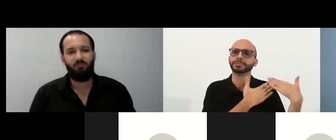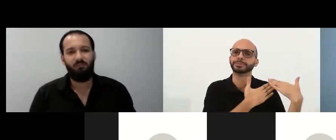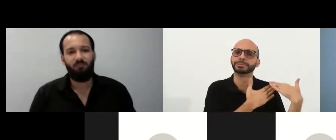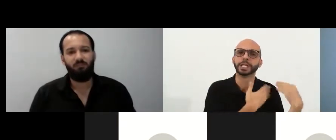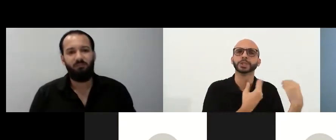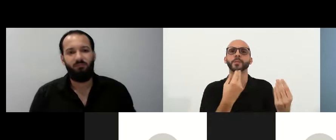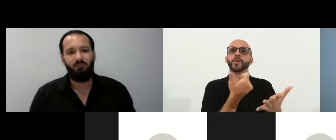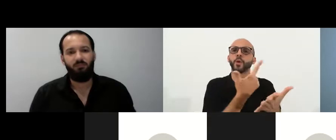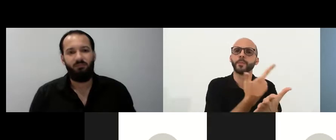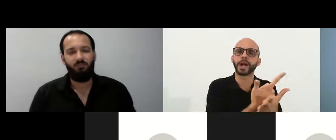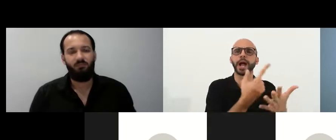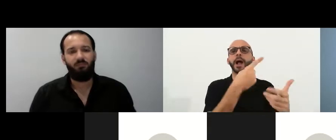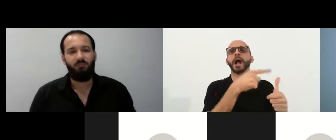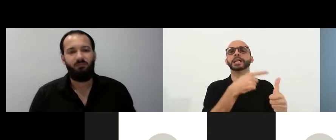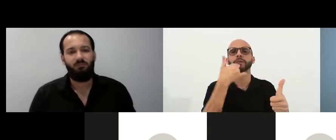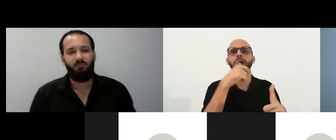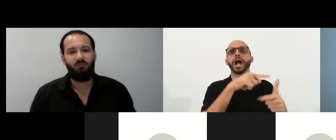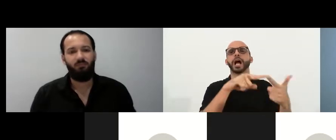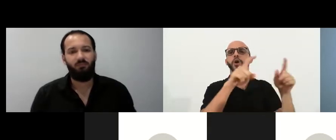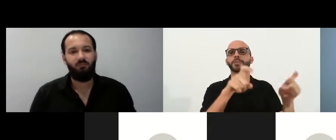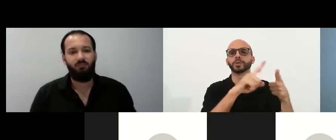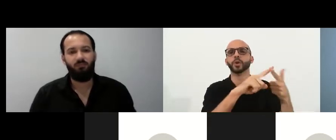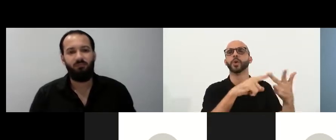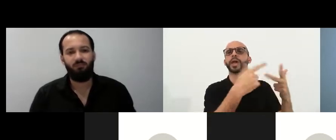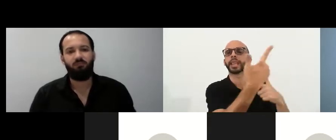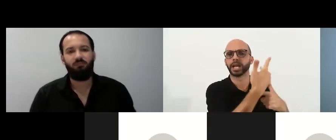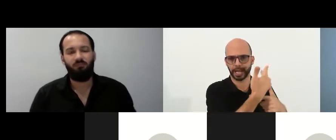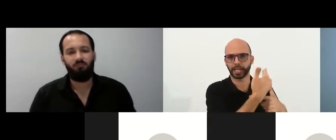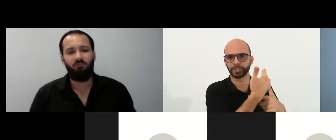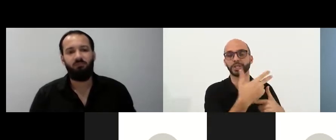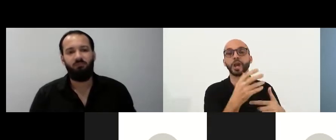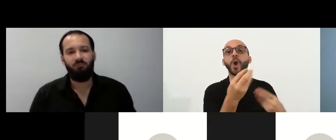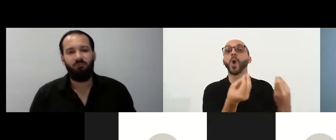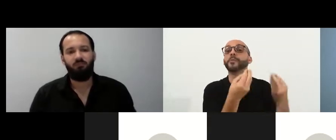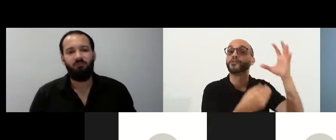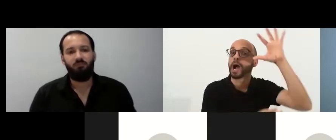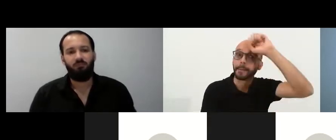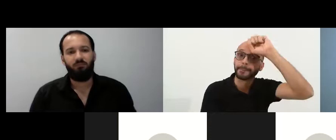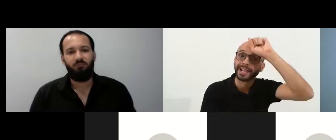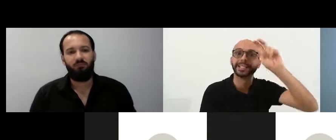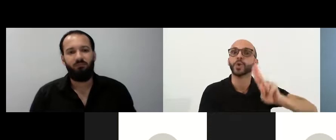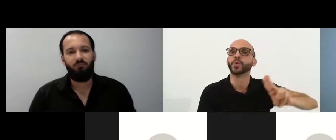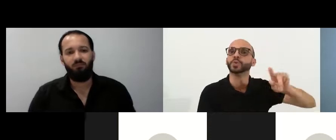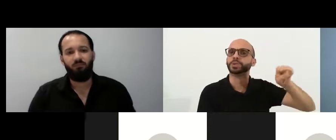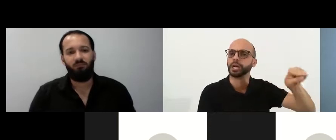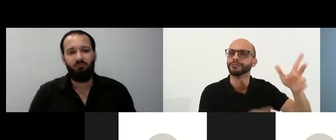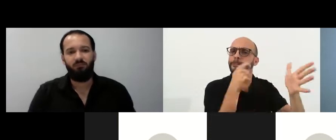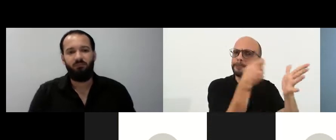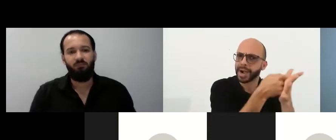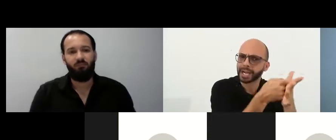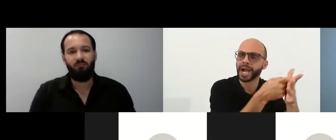estamos preocupados, né? Por exemplo, nós temos as nossas responsabilidades de comprar, por exemplo, telefone, internet, computador, câmera,